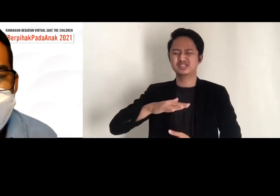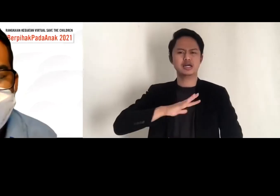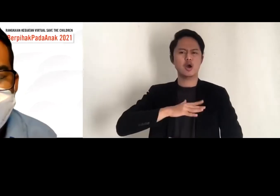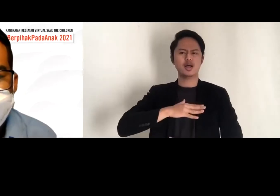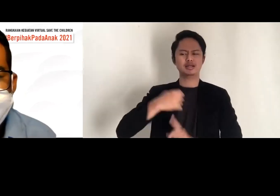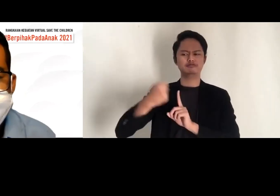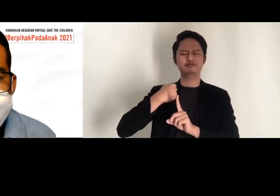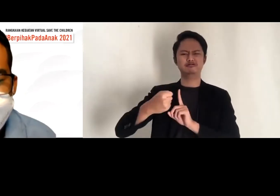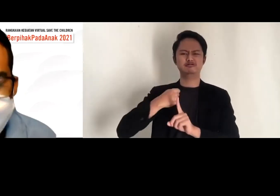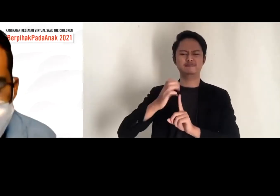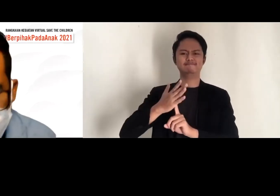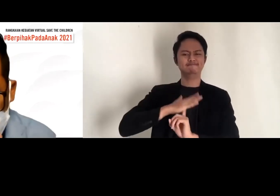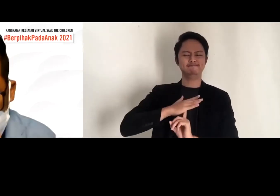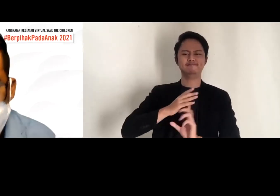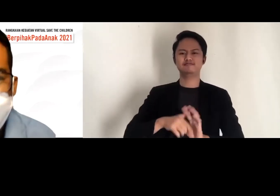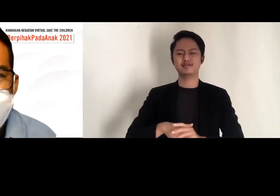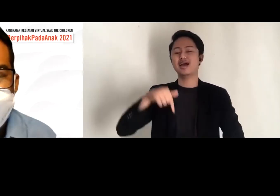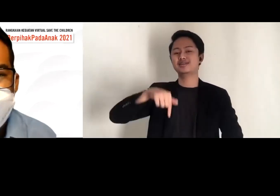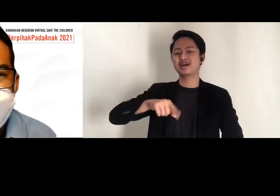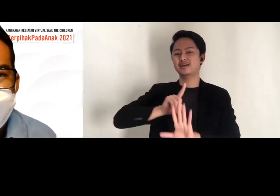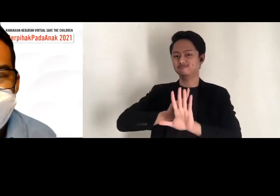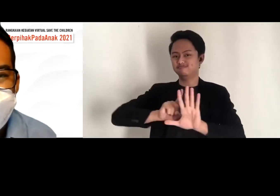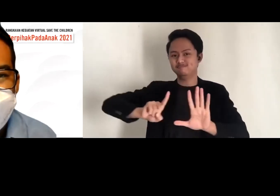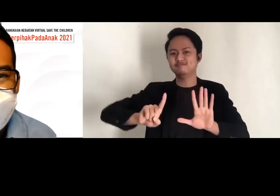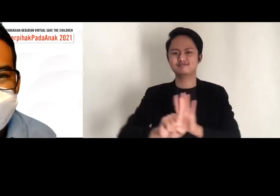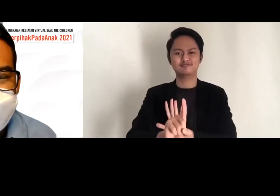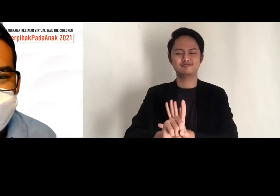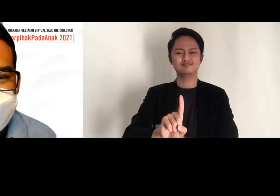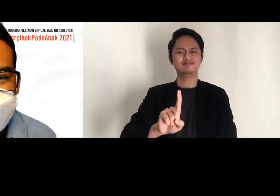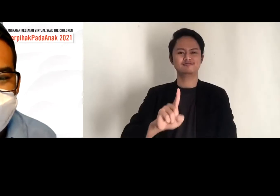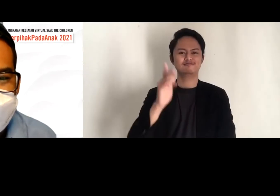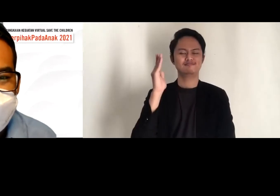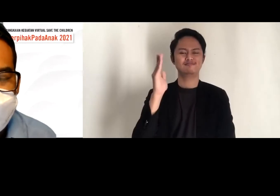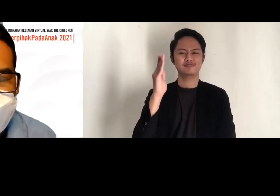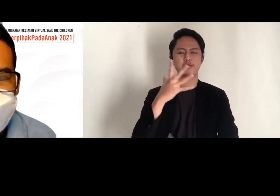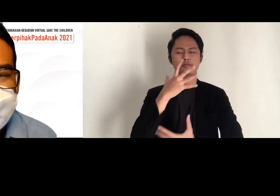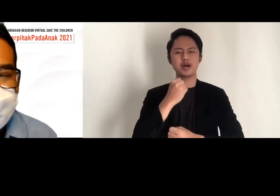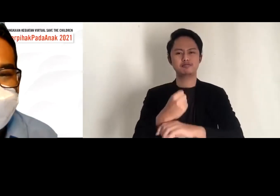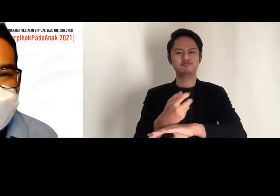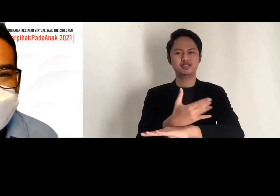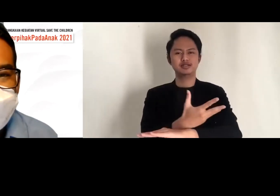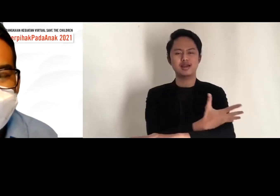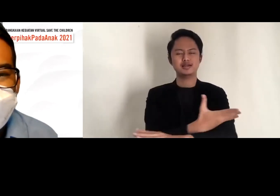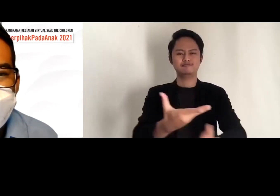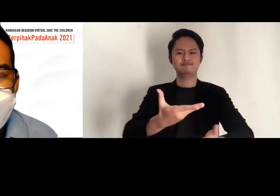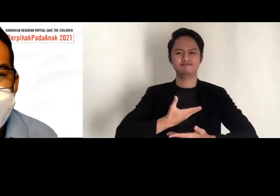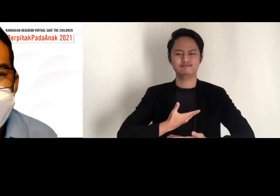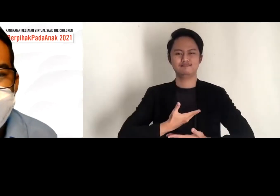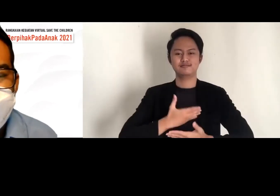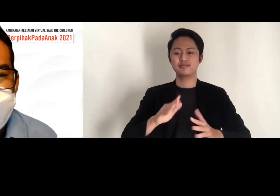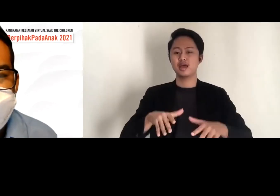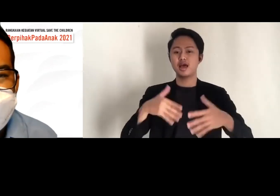Nah, ini yang akan kita hadirkan dalam webinar kali ini. Mudah-mudahan bisa menjadi inspirasi dan juga menjadi